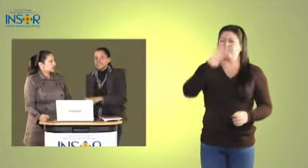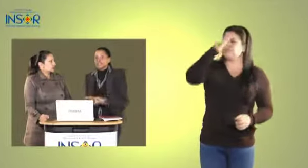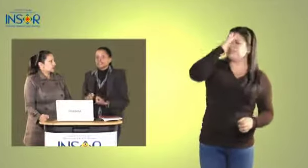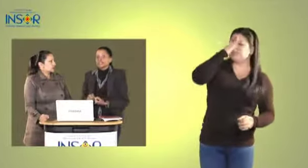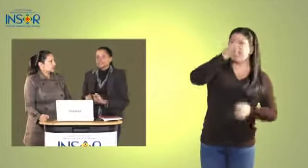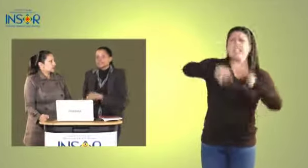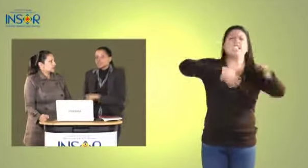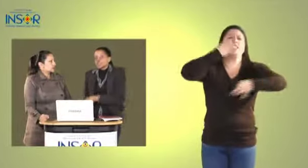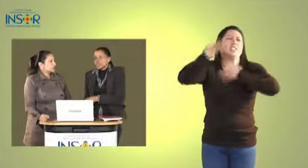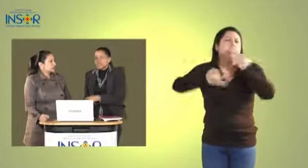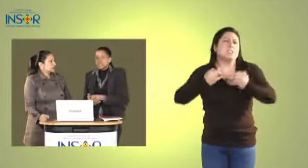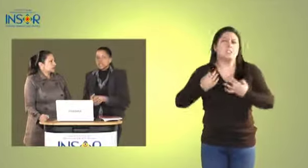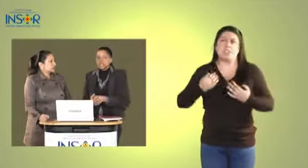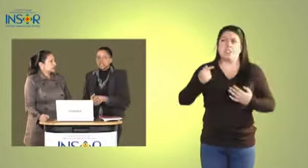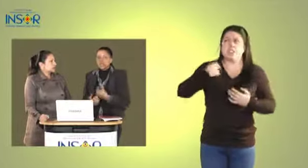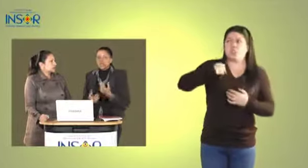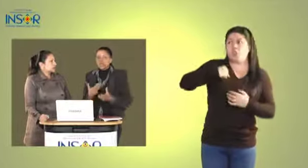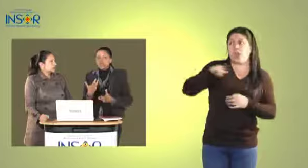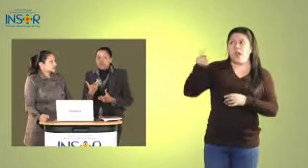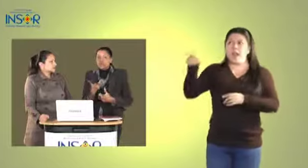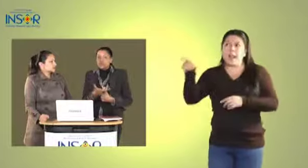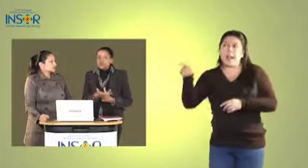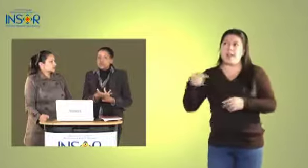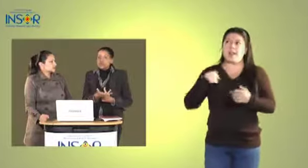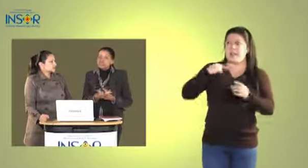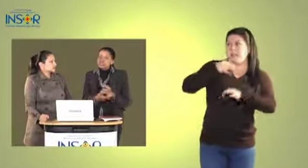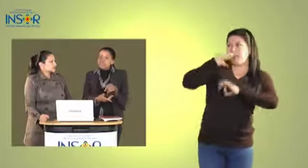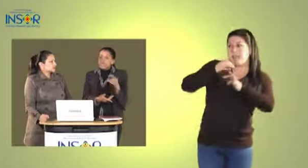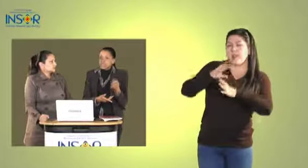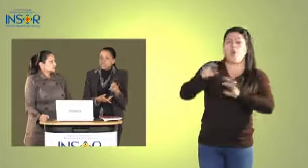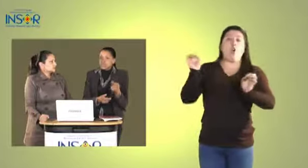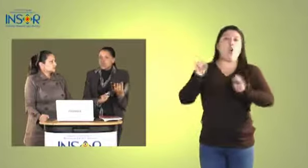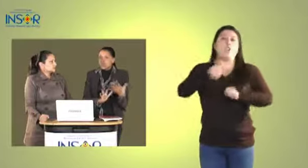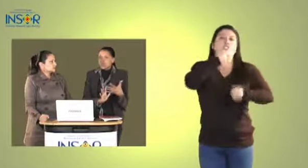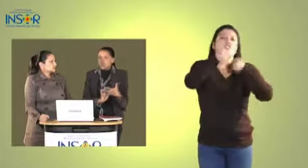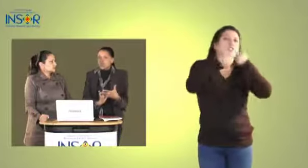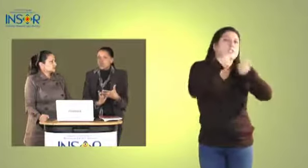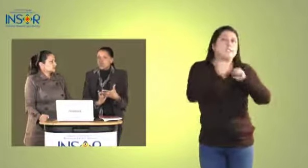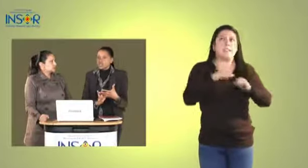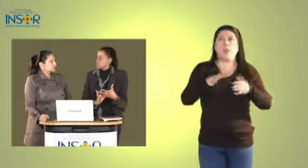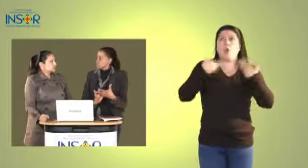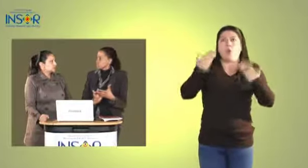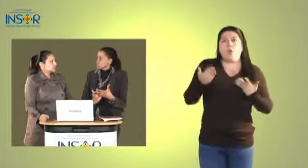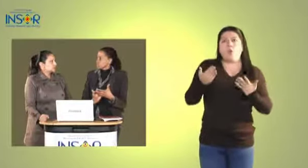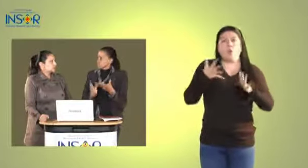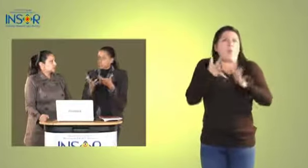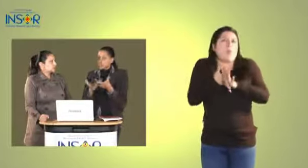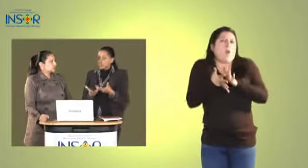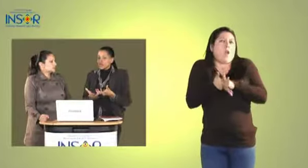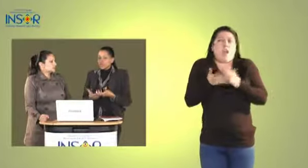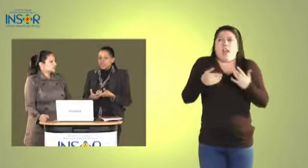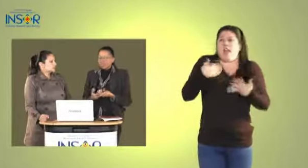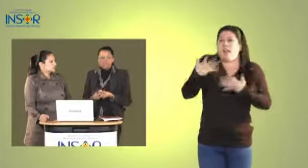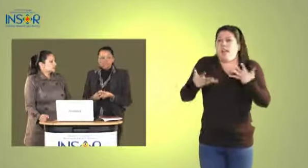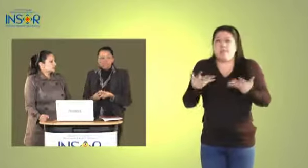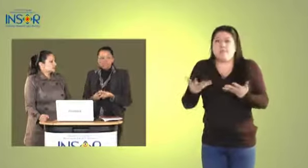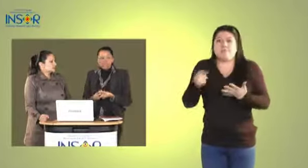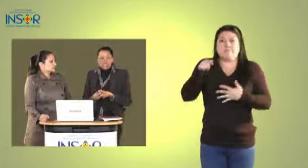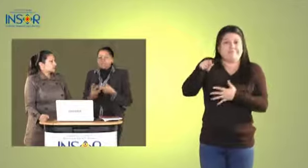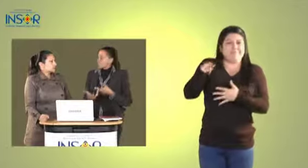el chisme, que yo voy a hablar de él, o que cuando yo cuento la noticia, qué pasó, cómo cuento la noticia, ¿sí? Los